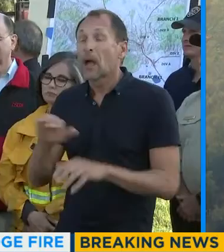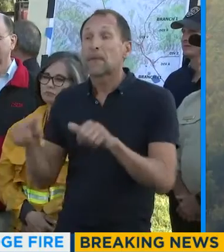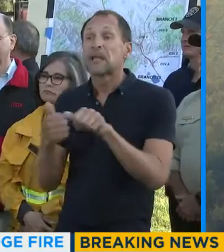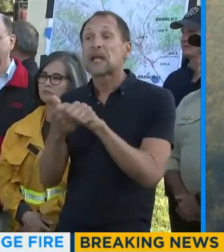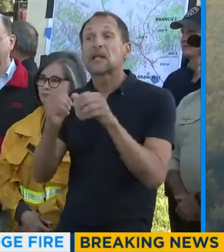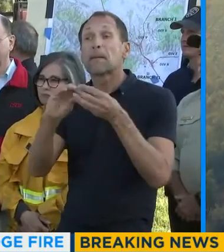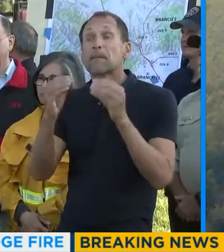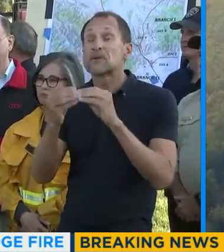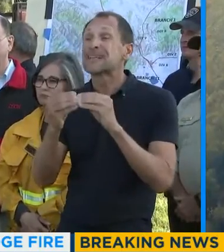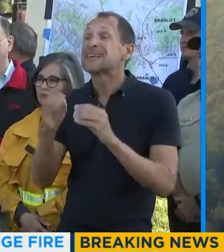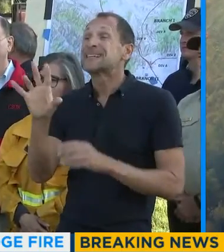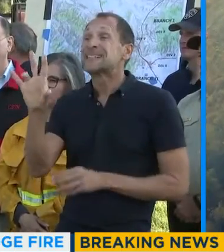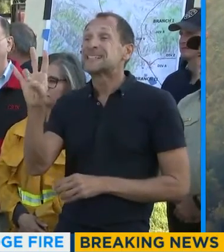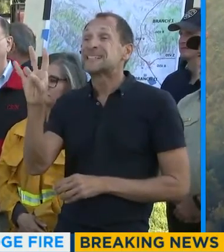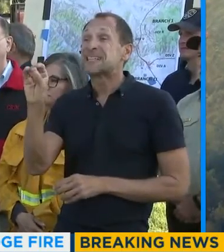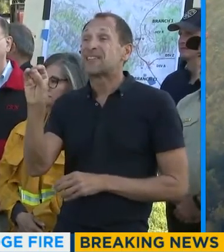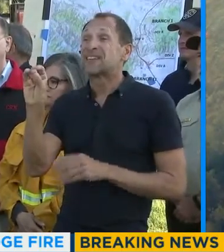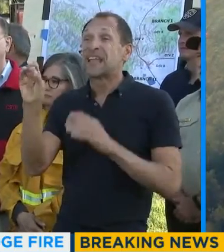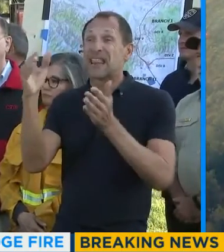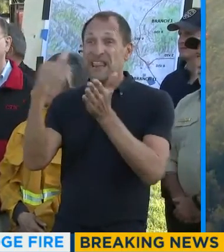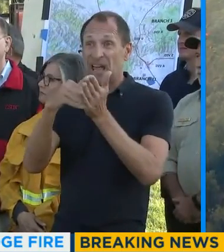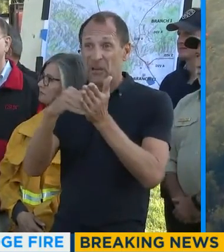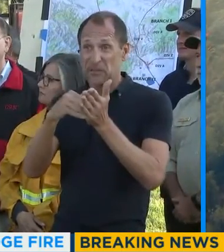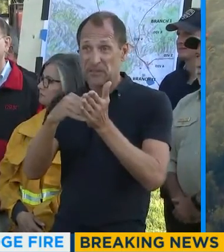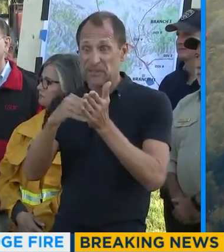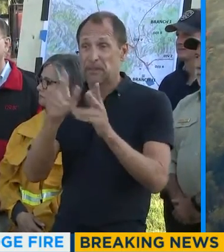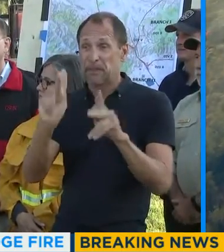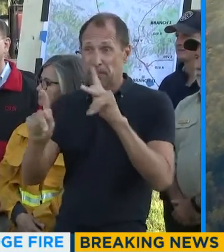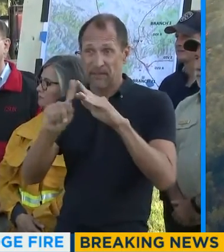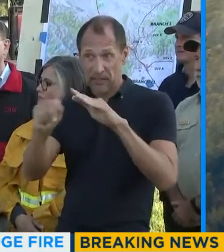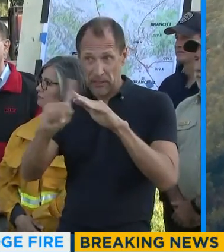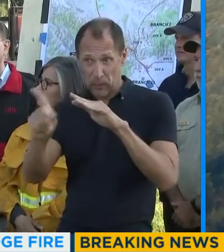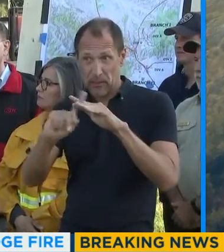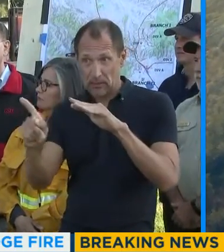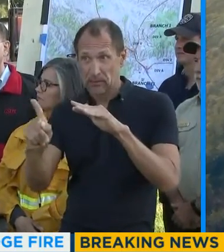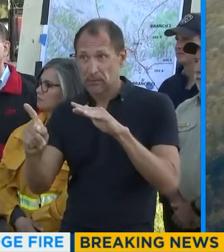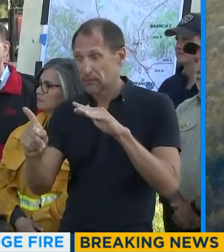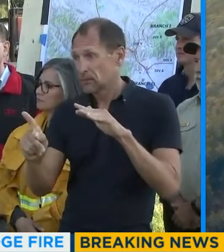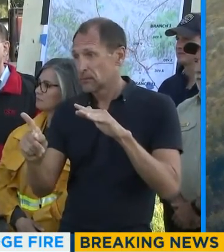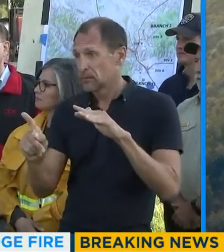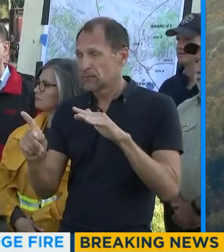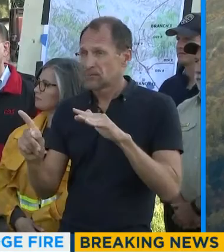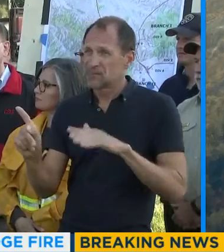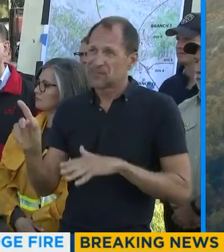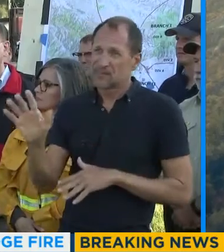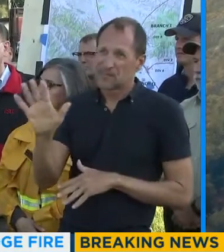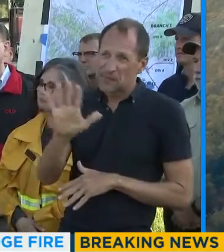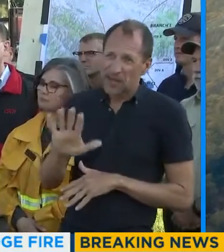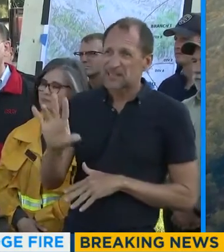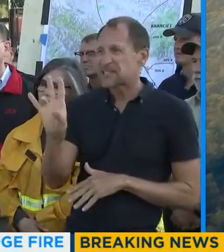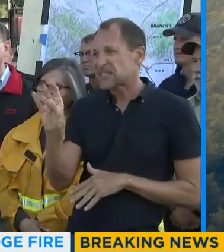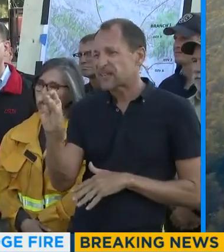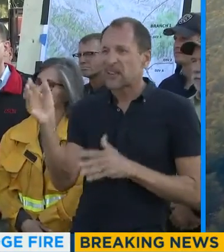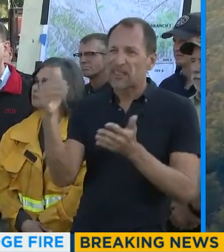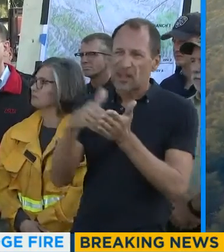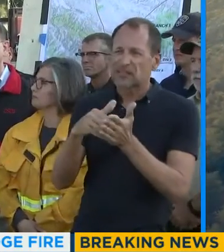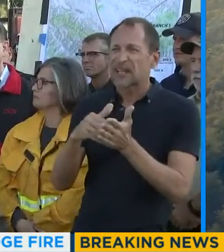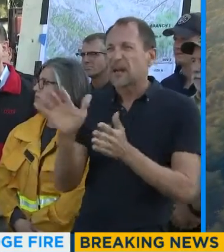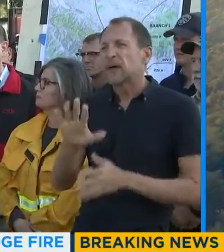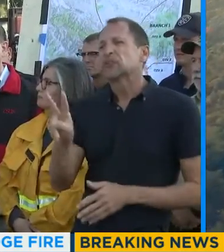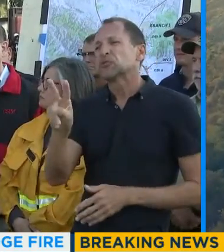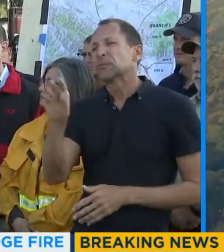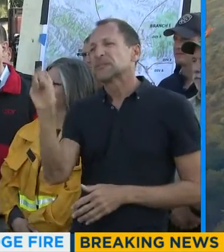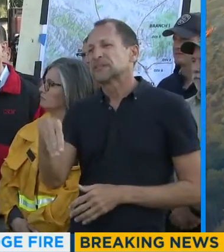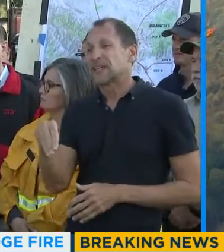evacuees are 70,000 estimated for about 16,000 residents, which we extrapolate is about 70,000 people, nearly 2%